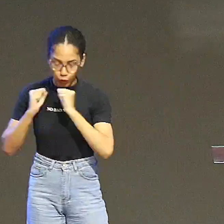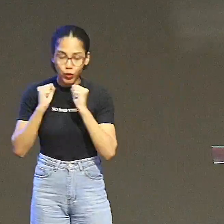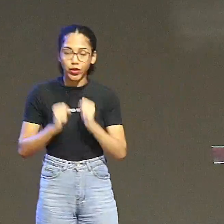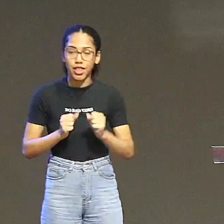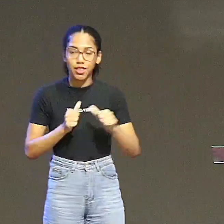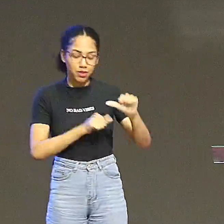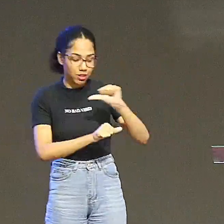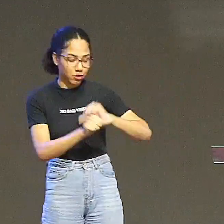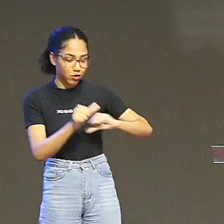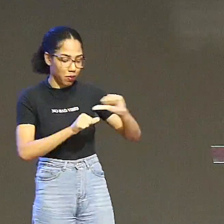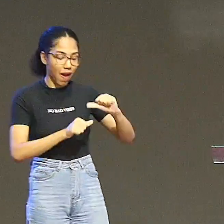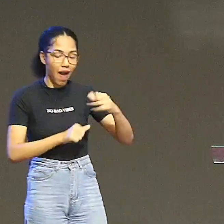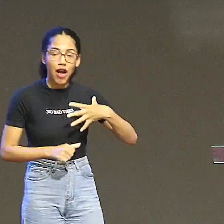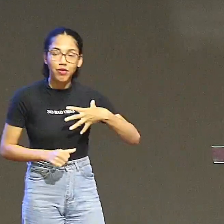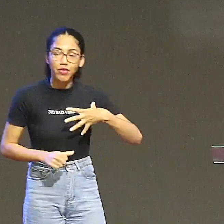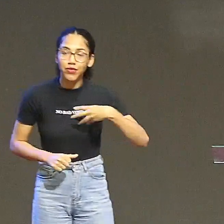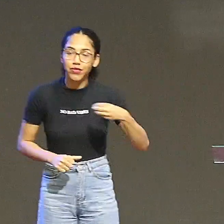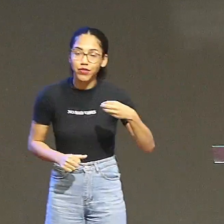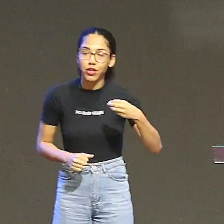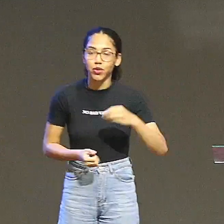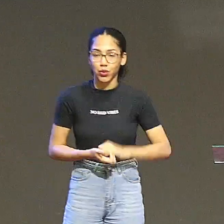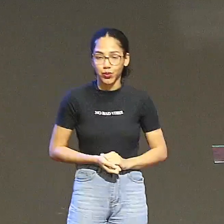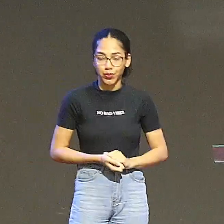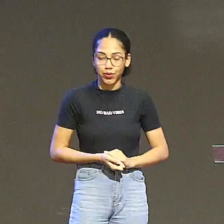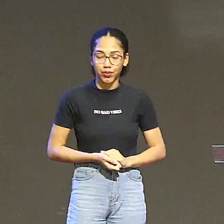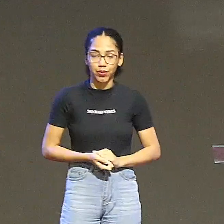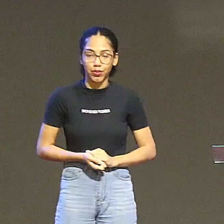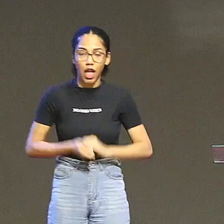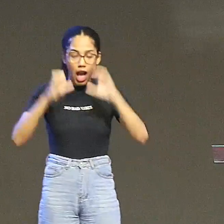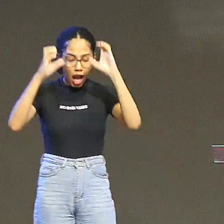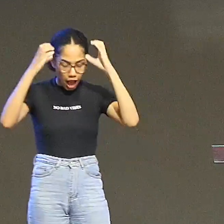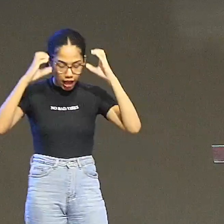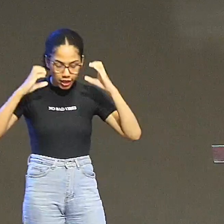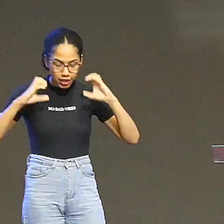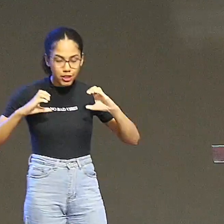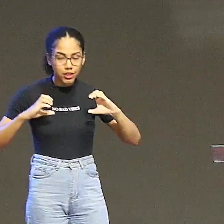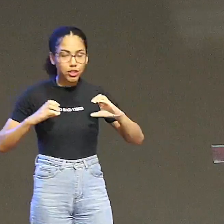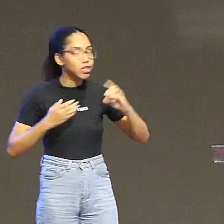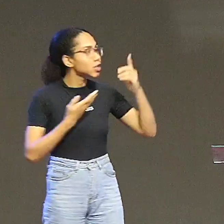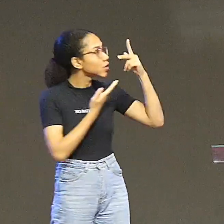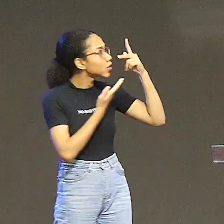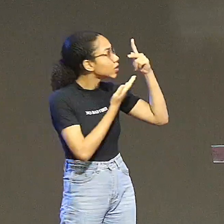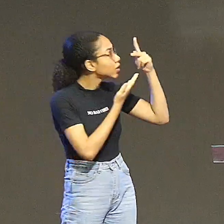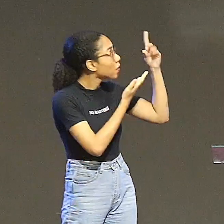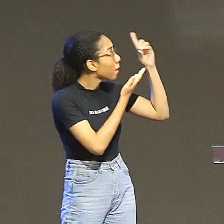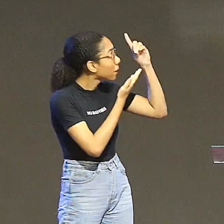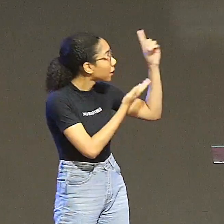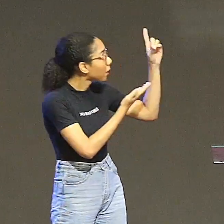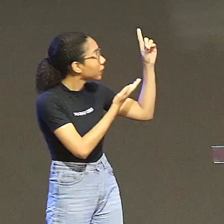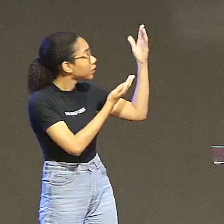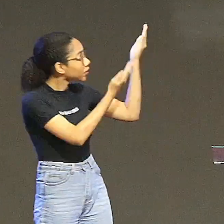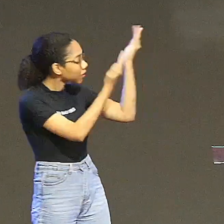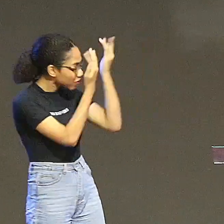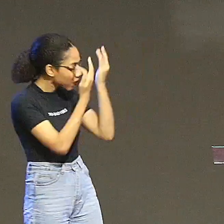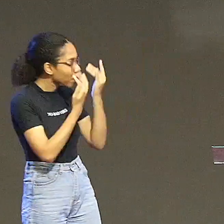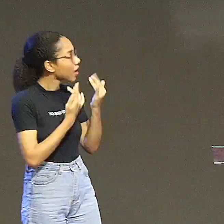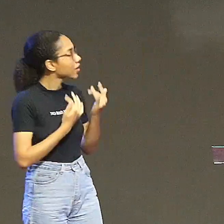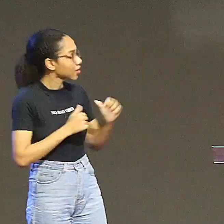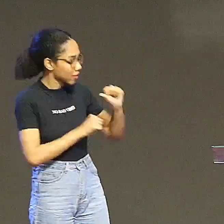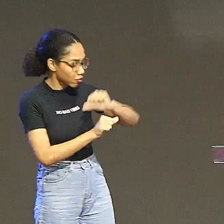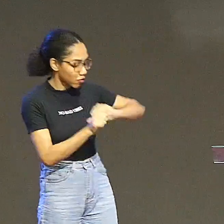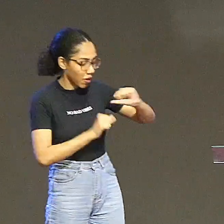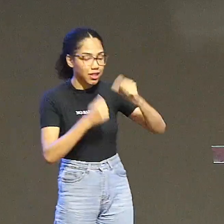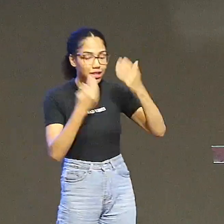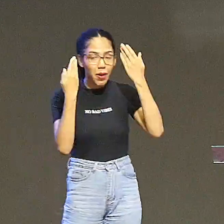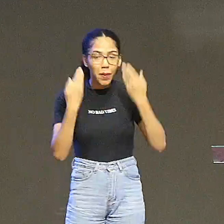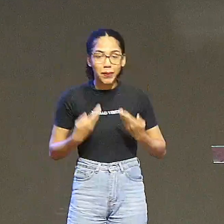características do pai agora estão sendo geradas em mim se você continuar lendo o texto você vai entendendo o que que essa filiação de Deus